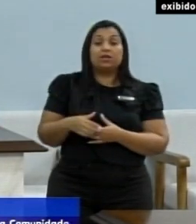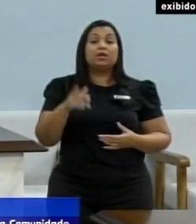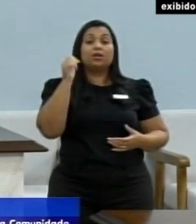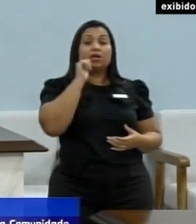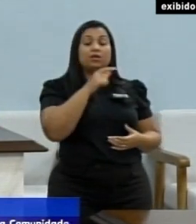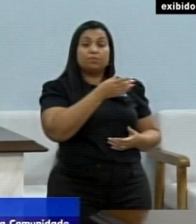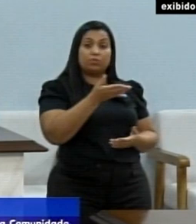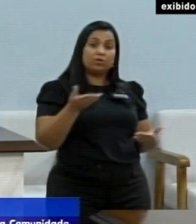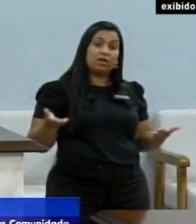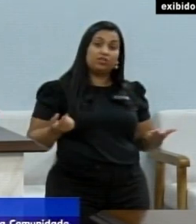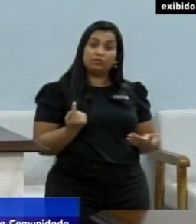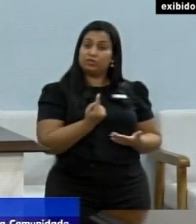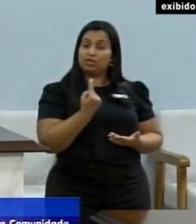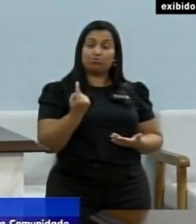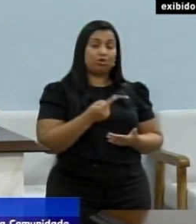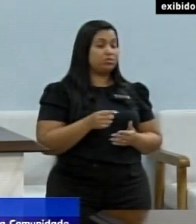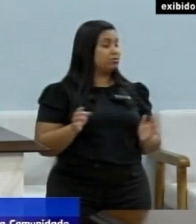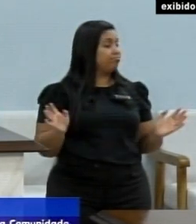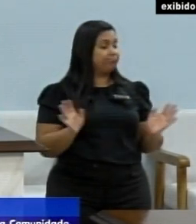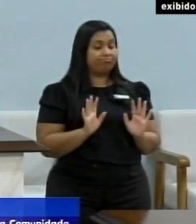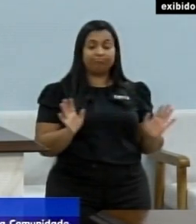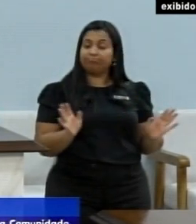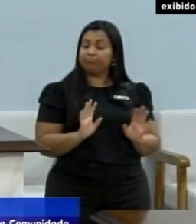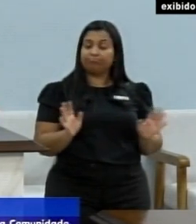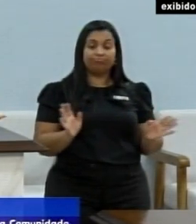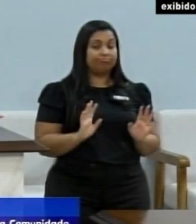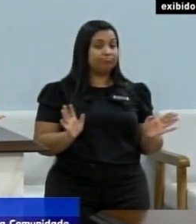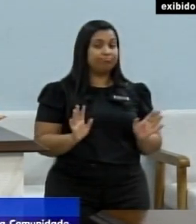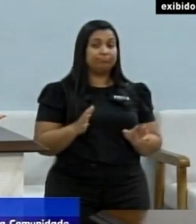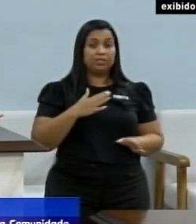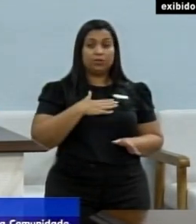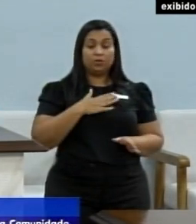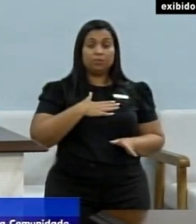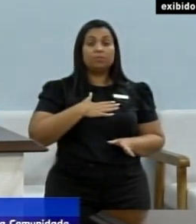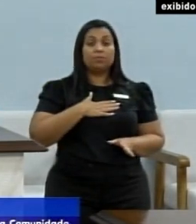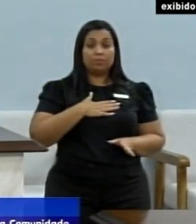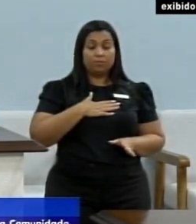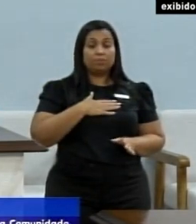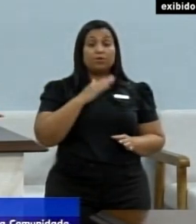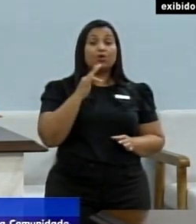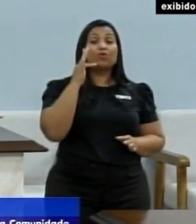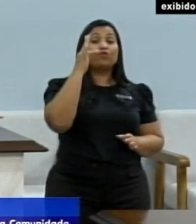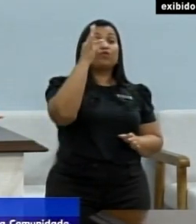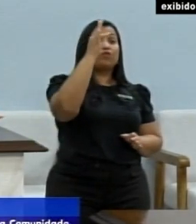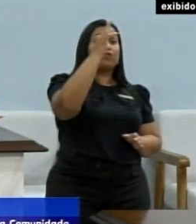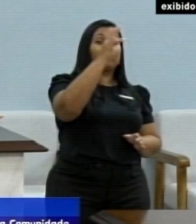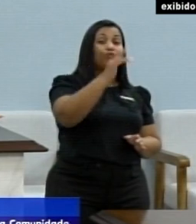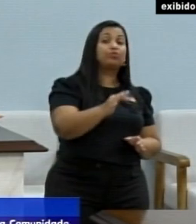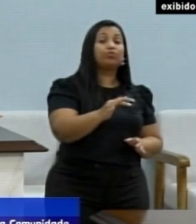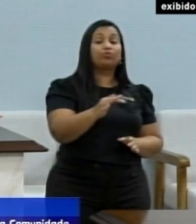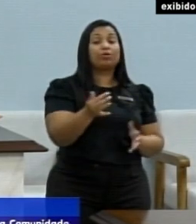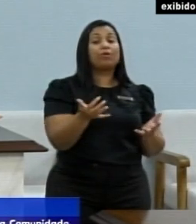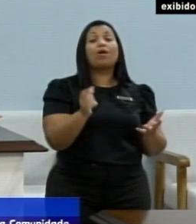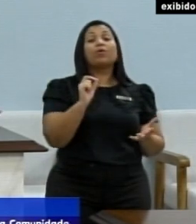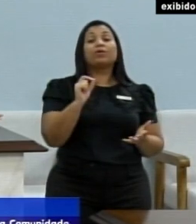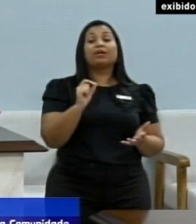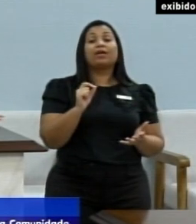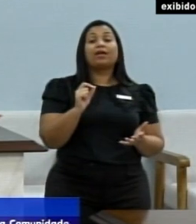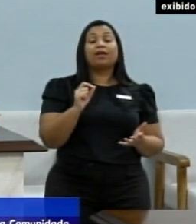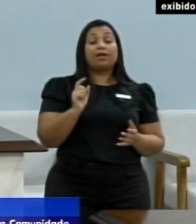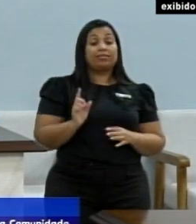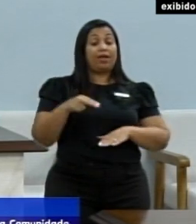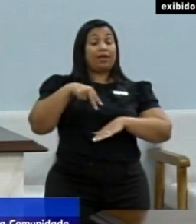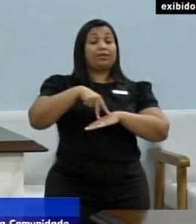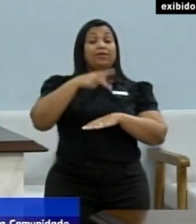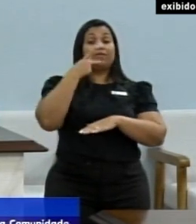mulheres, vocês não estão sozinhas. O meu mundo utópico é que um dia eu não precise mais estar aqui falando sobre violência contra a